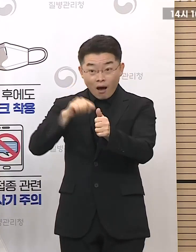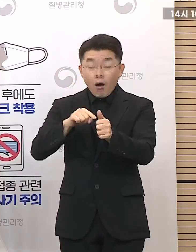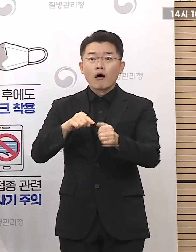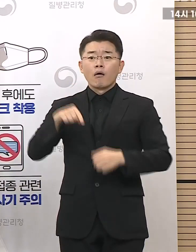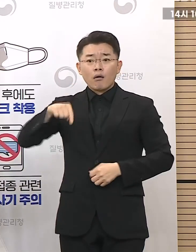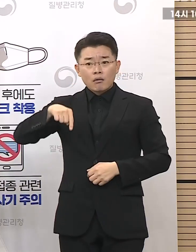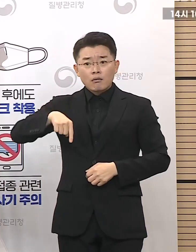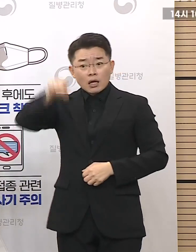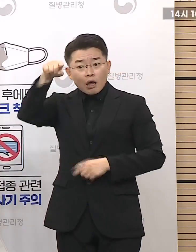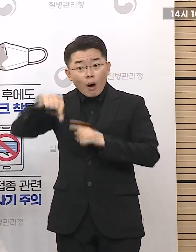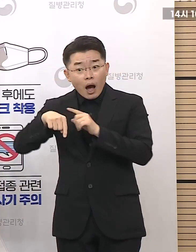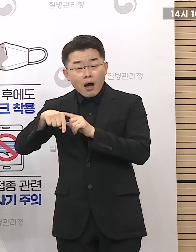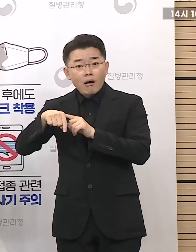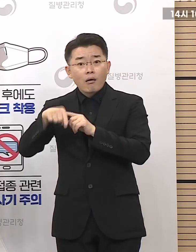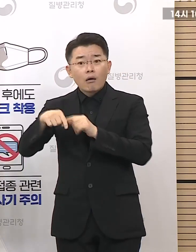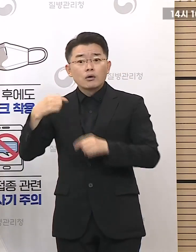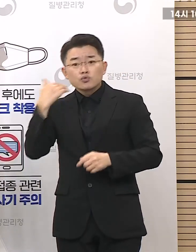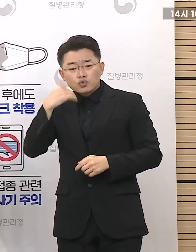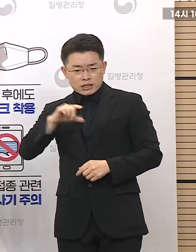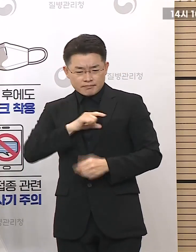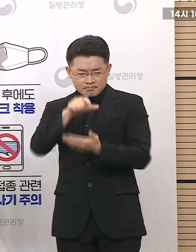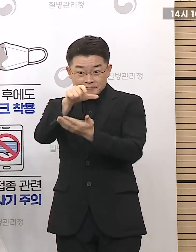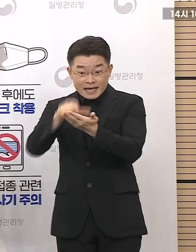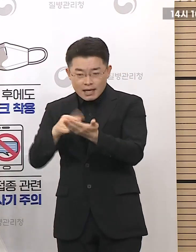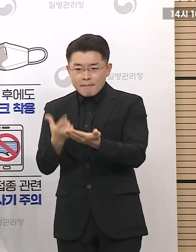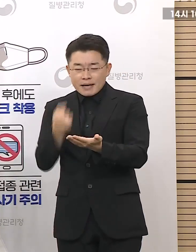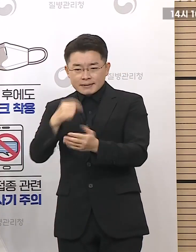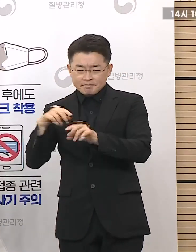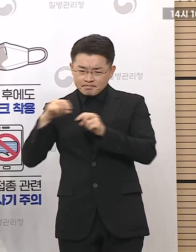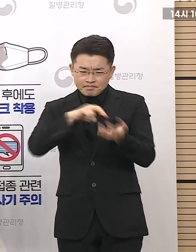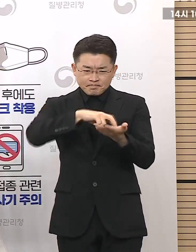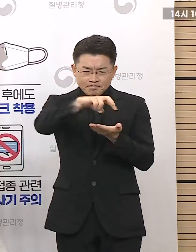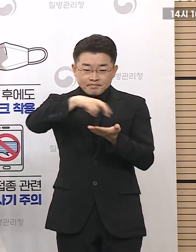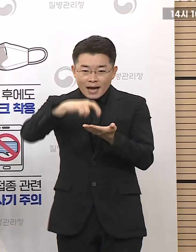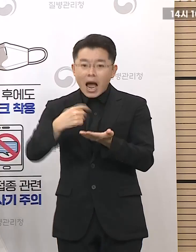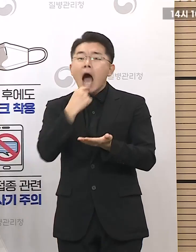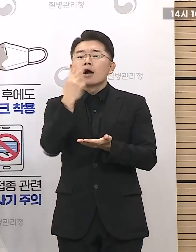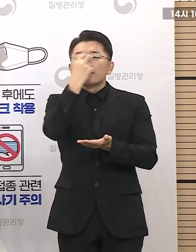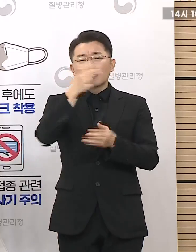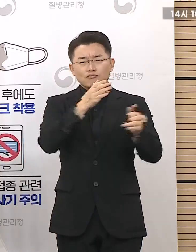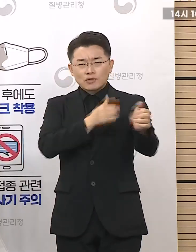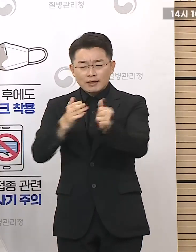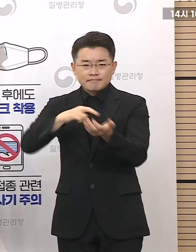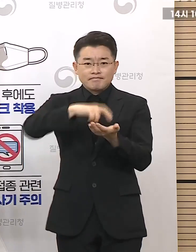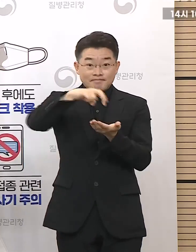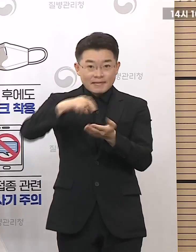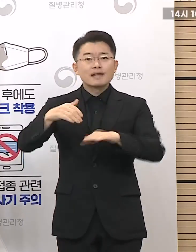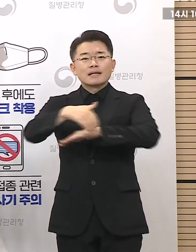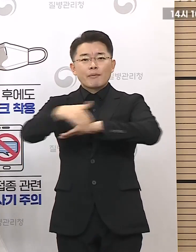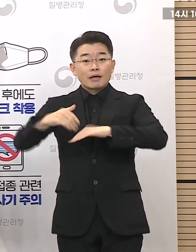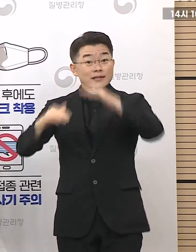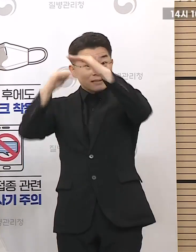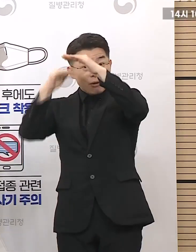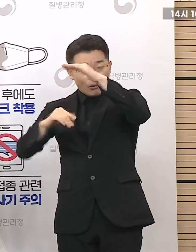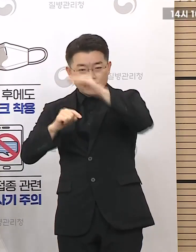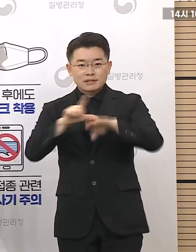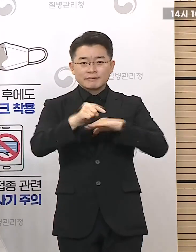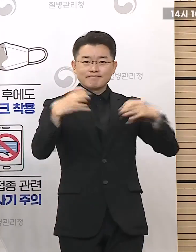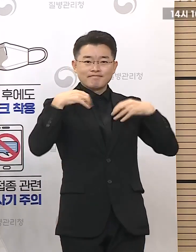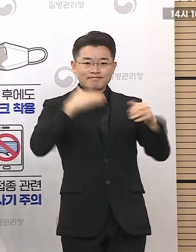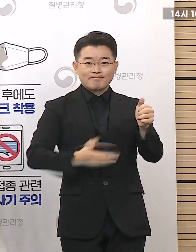방문자가 진단검사를 받도록 안내하는 문자를 발송하도록 절차를 마련해서 지자체에